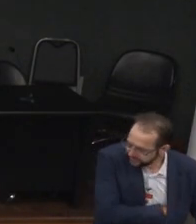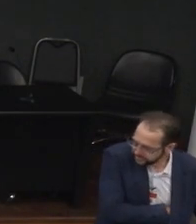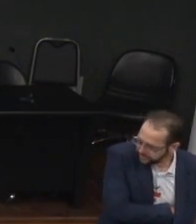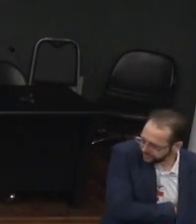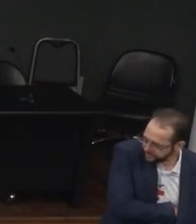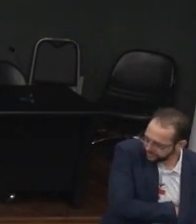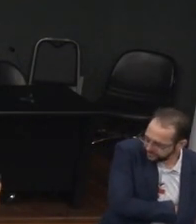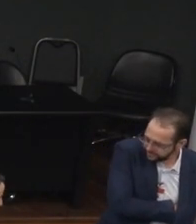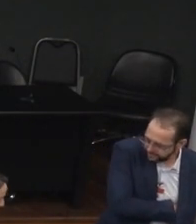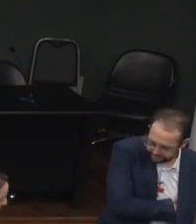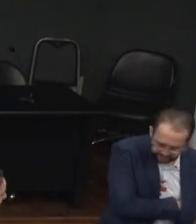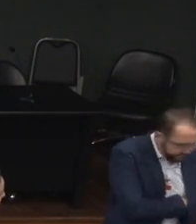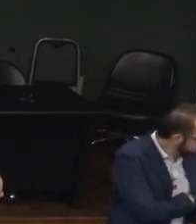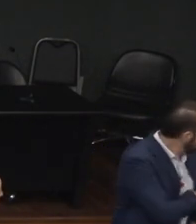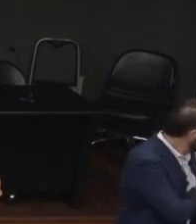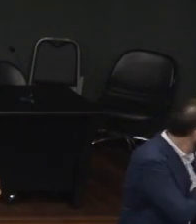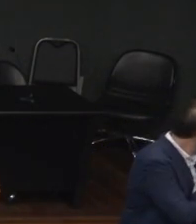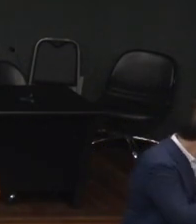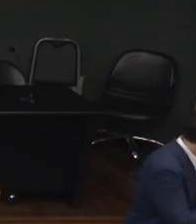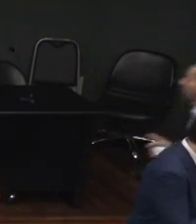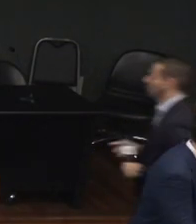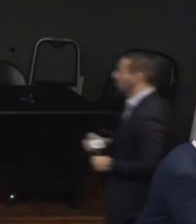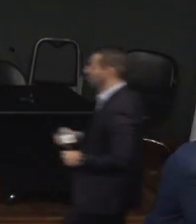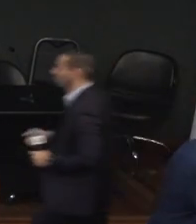Passam aí entre vocês?